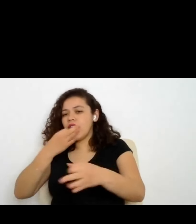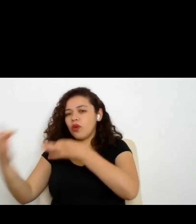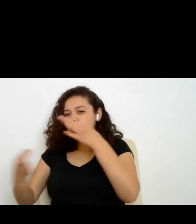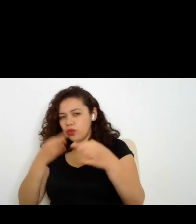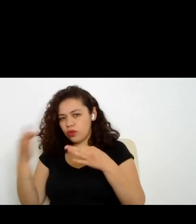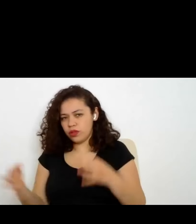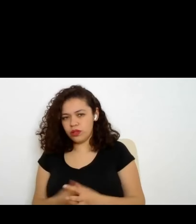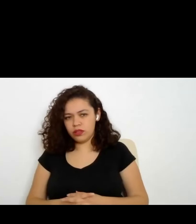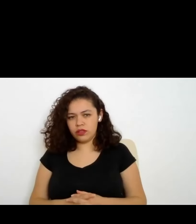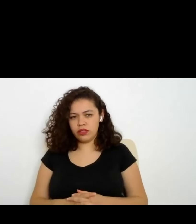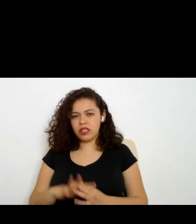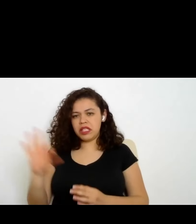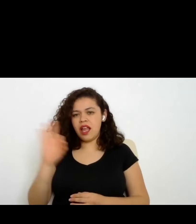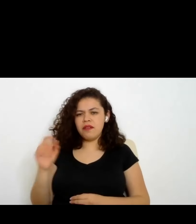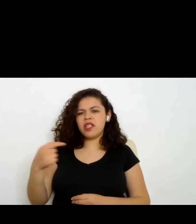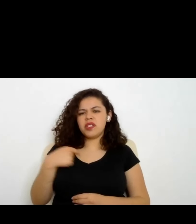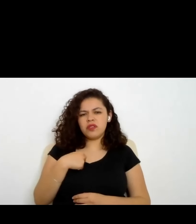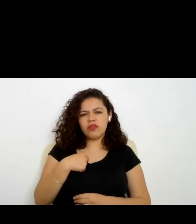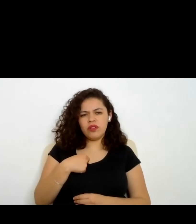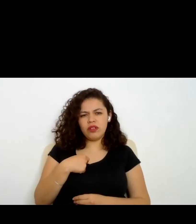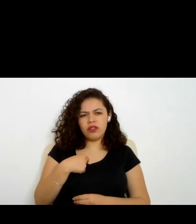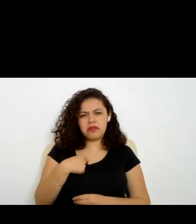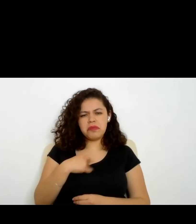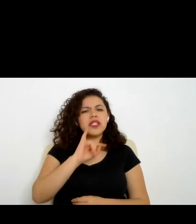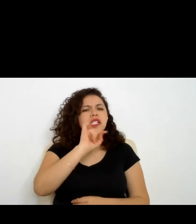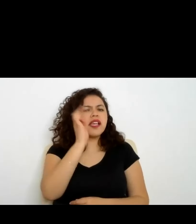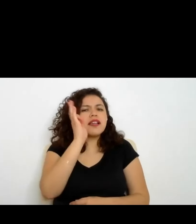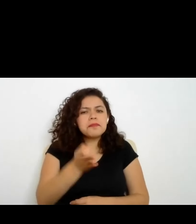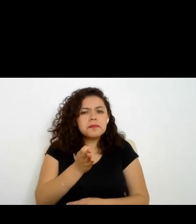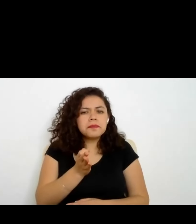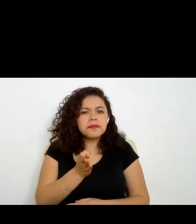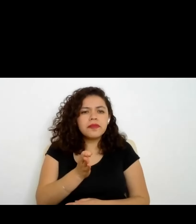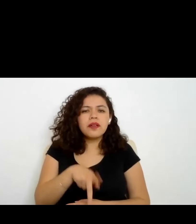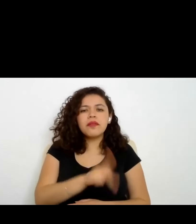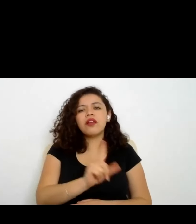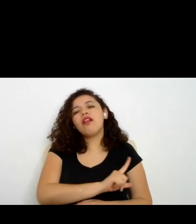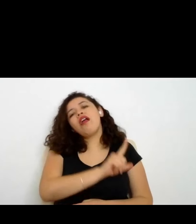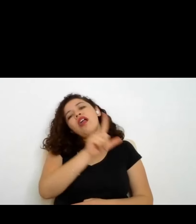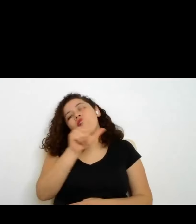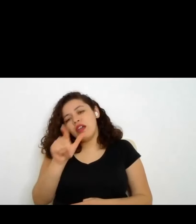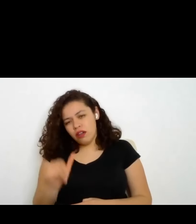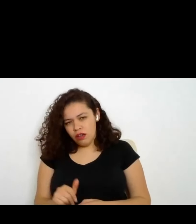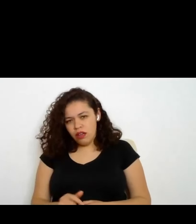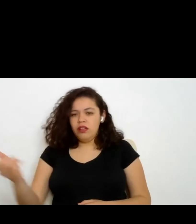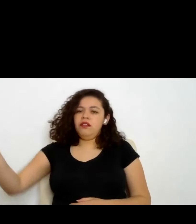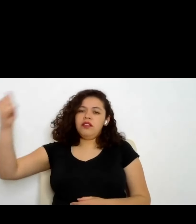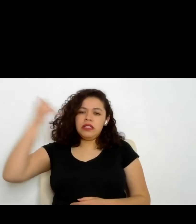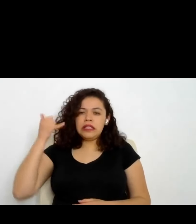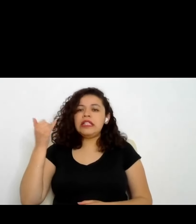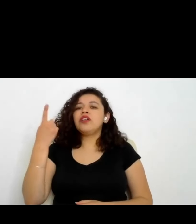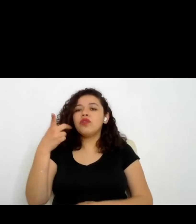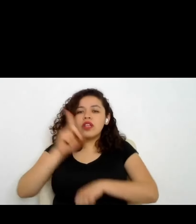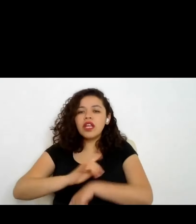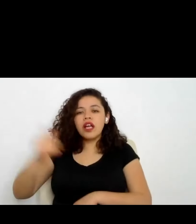lo mejor yo en un principio dije que sí, pero después de que me llaman 3 veces al día